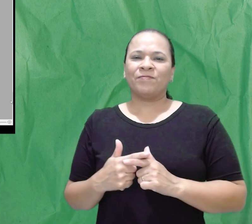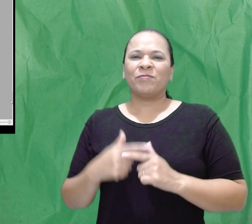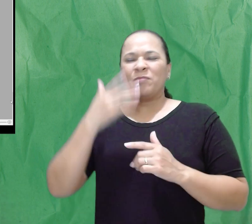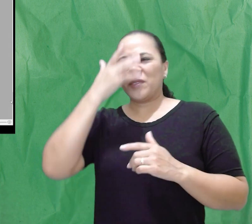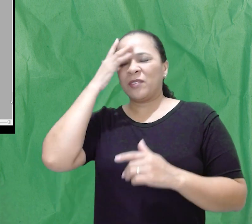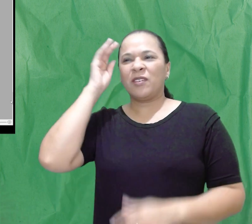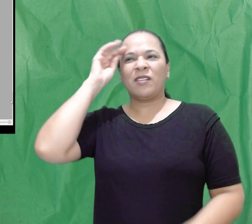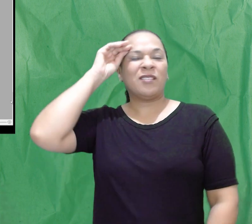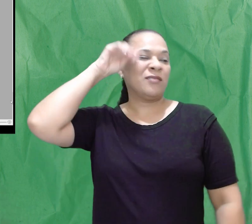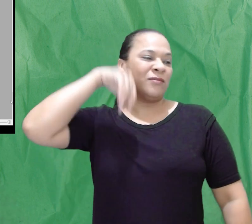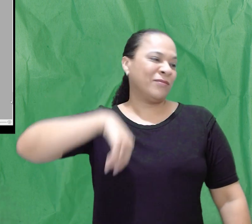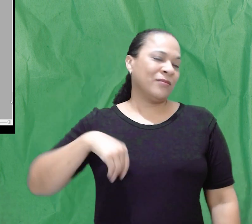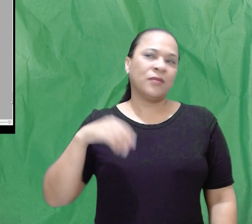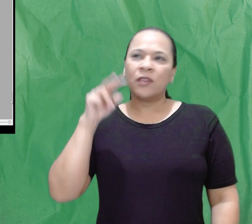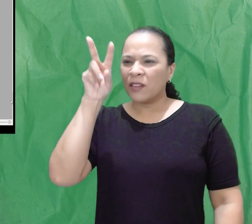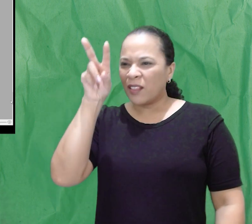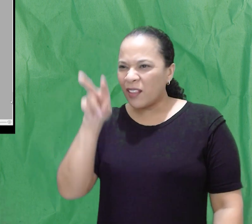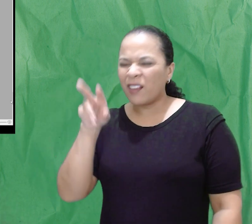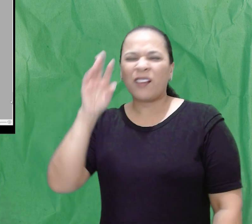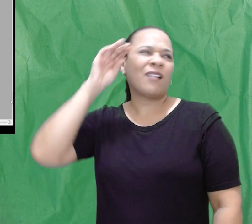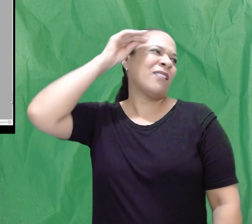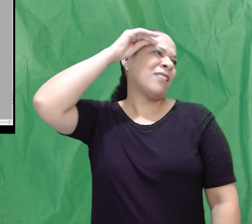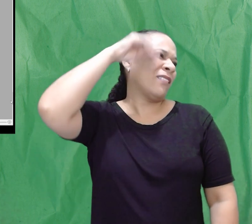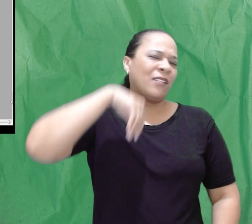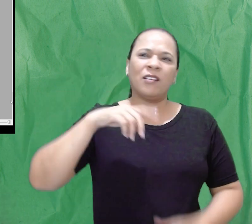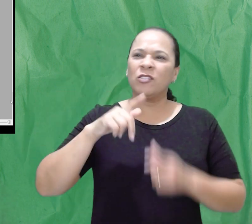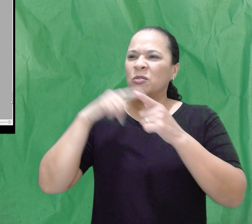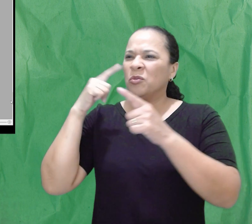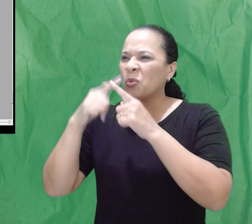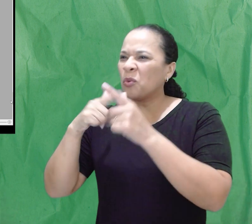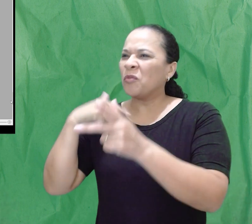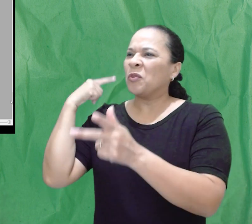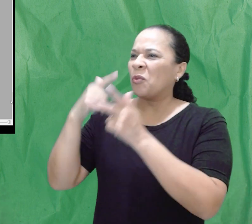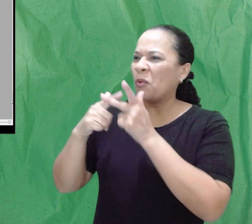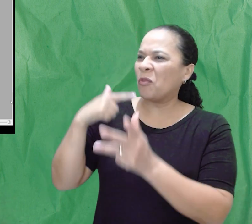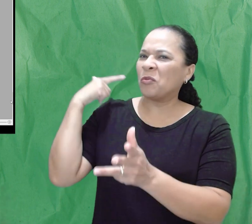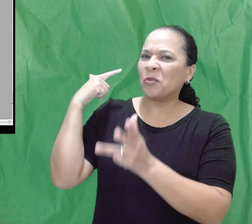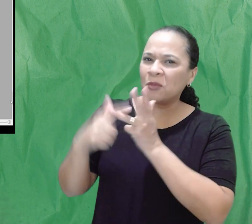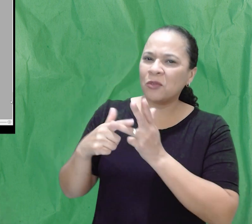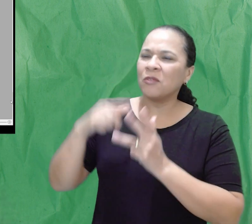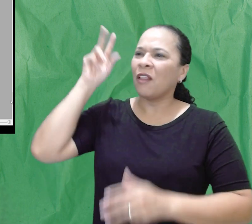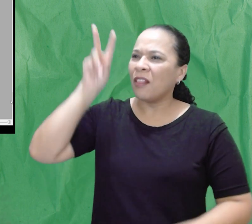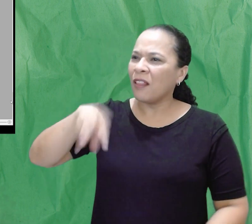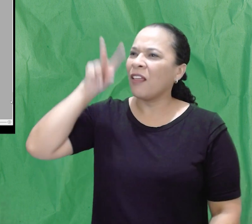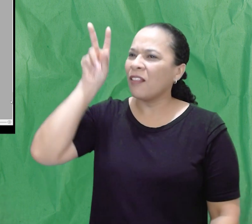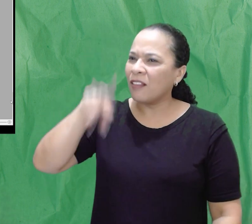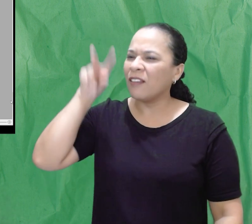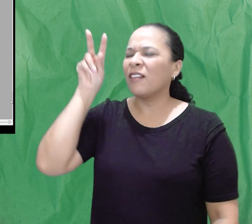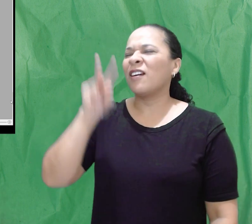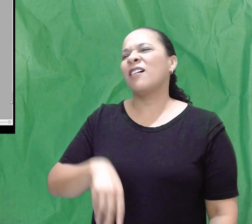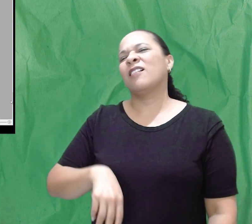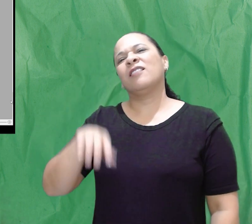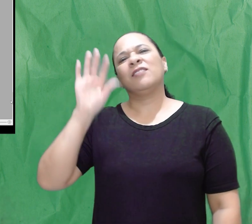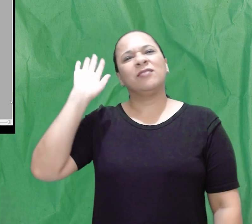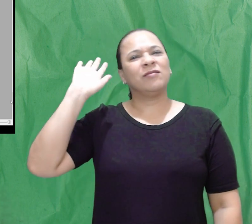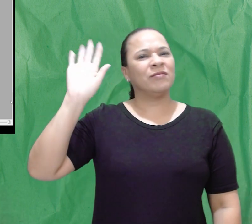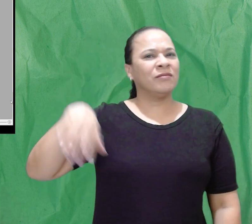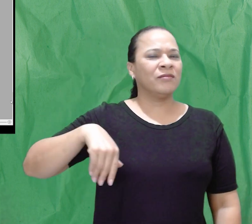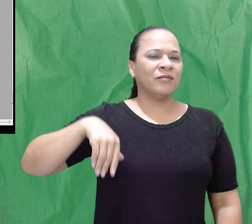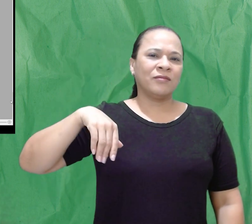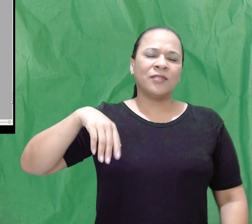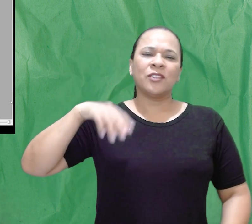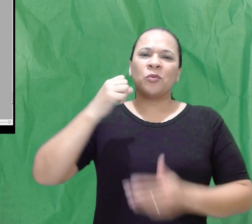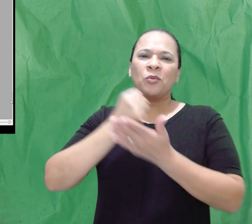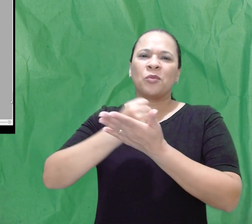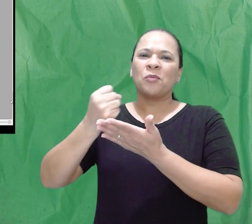merece ler um texto mal escrito. A gente precisa ficar lendo, relendo para conseguir entender, então você desanima